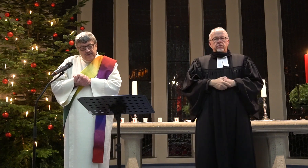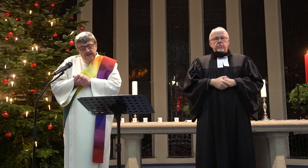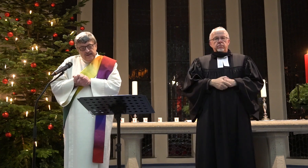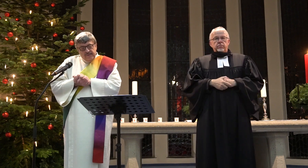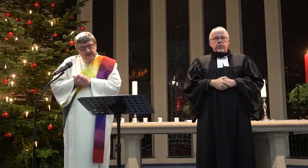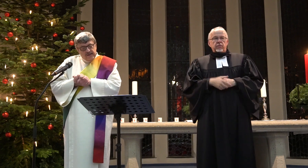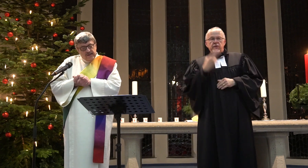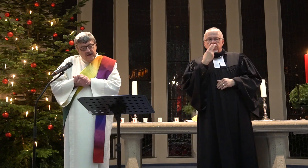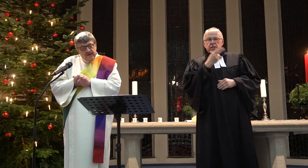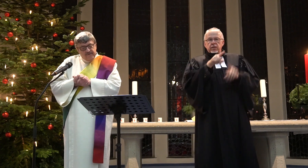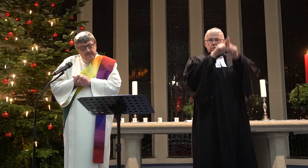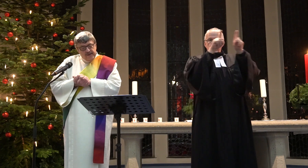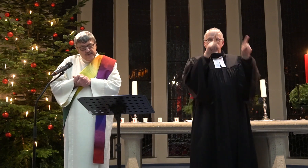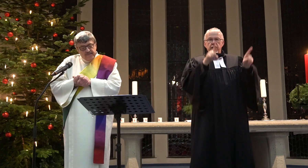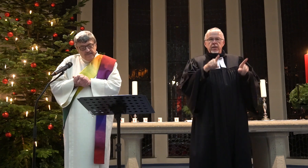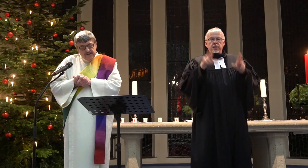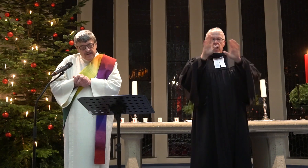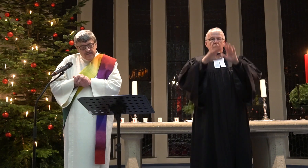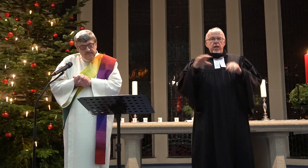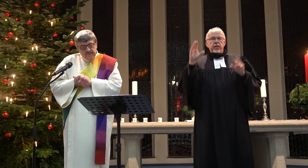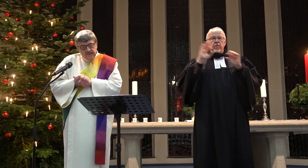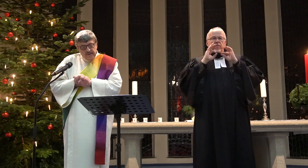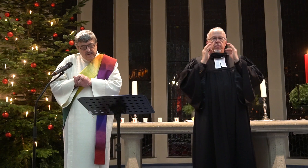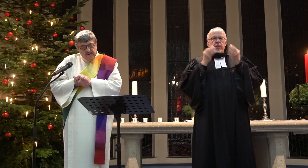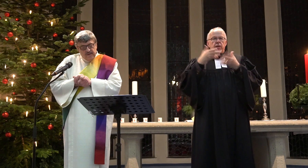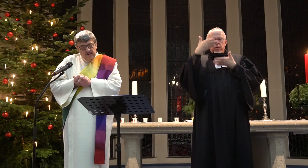Hier, wir sehen Bild, Heilige Familie mit Maske.